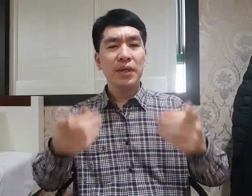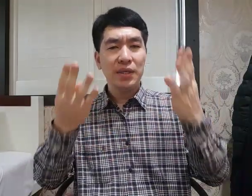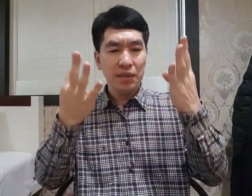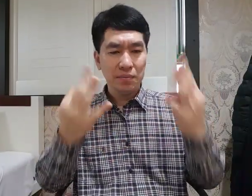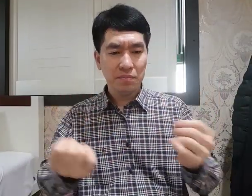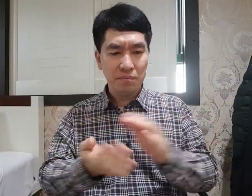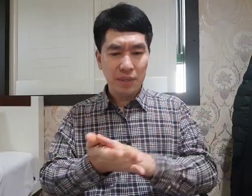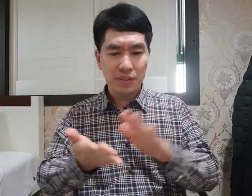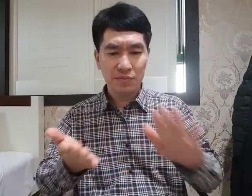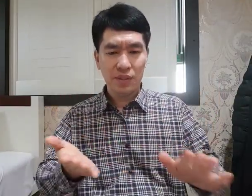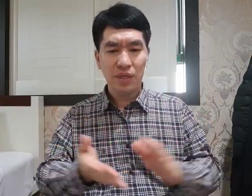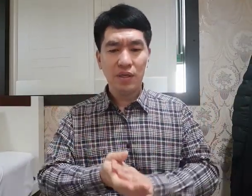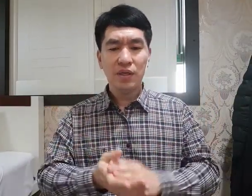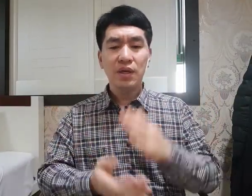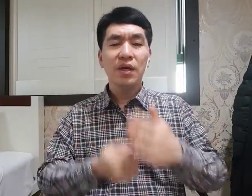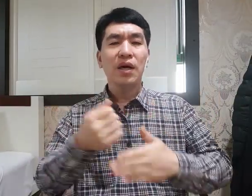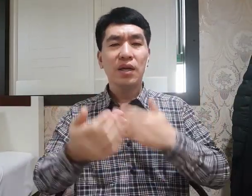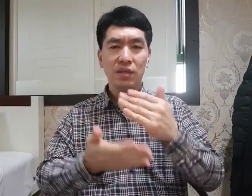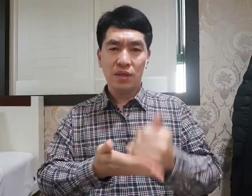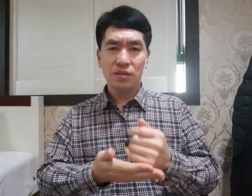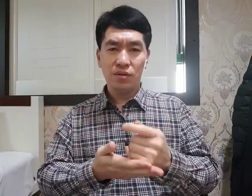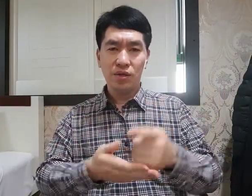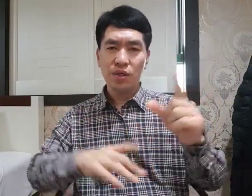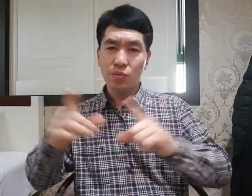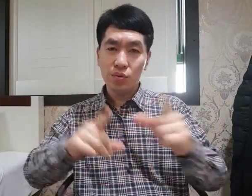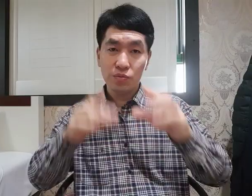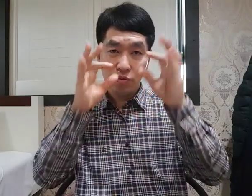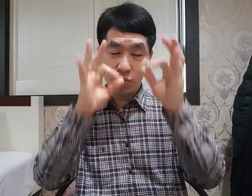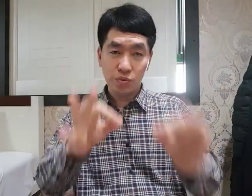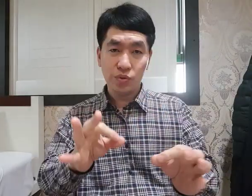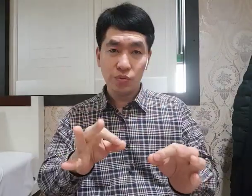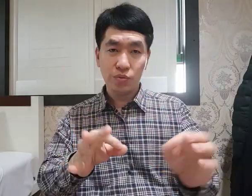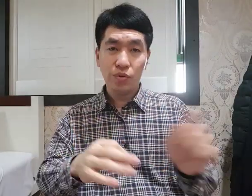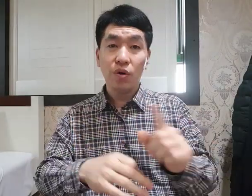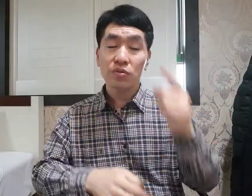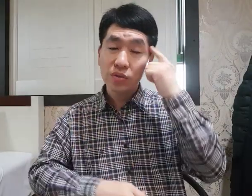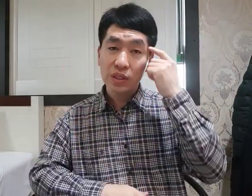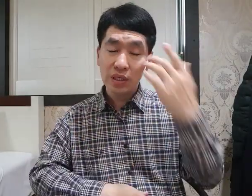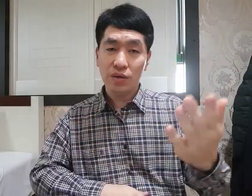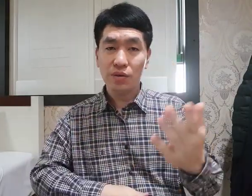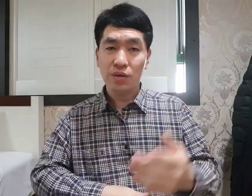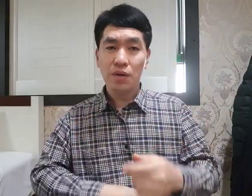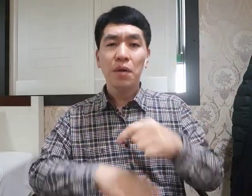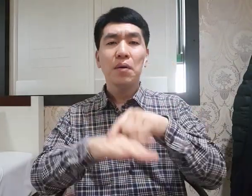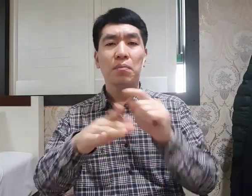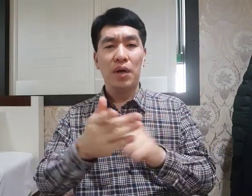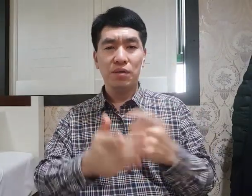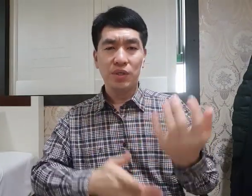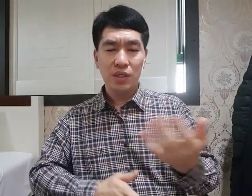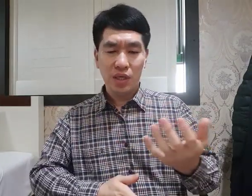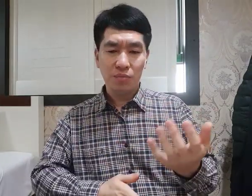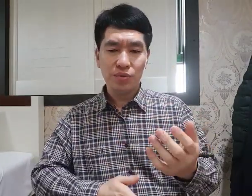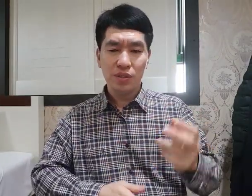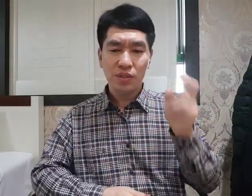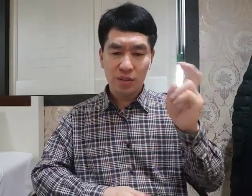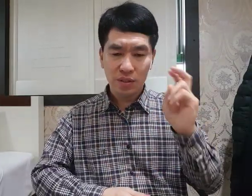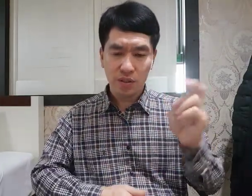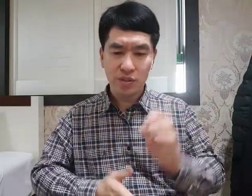비판이 많습니다. 하나님께서 이 모습을 보시고 어떠실까요? 마음이 아프실